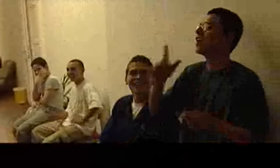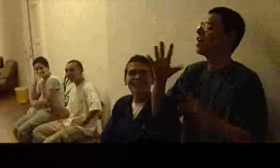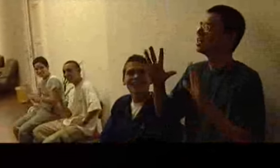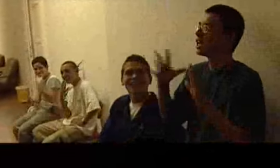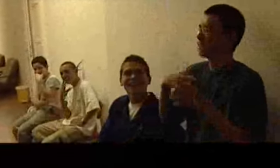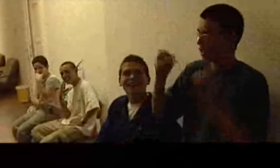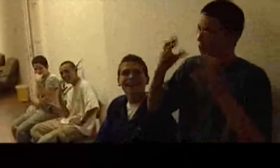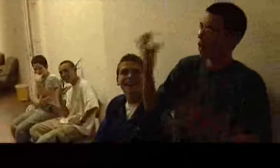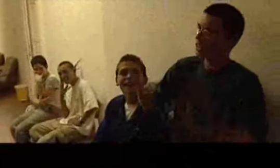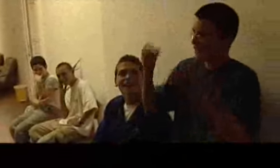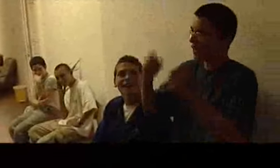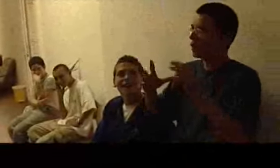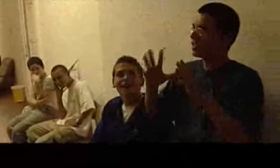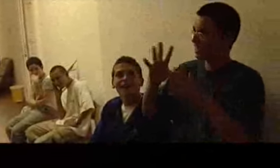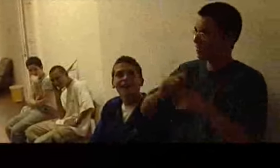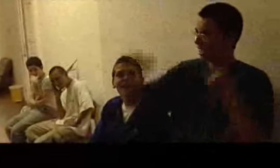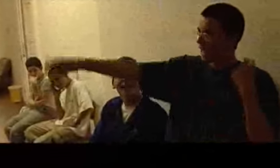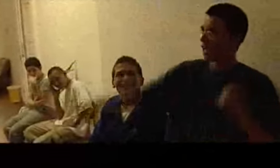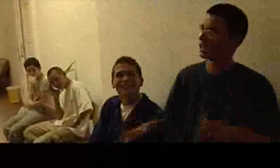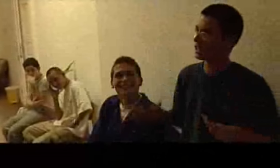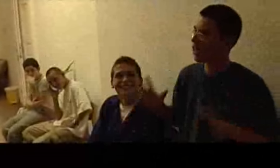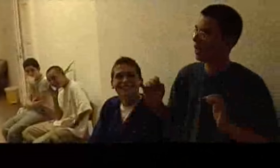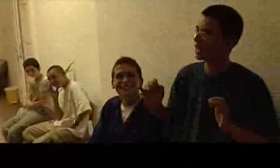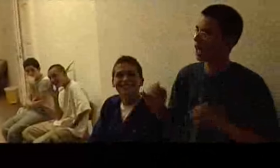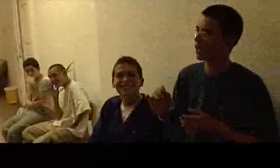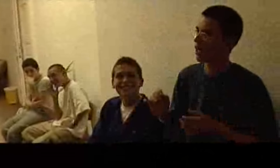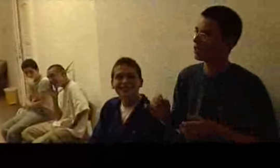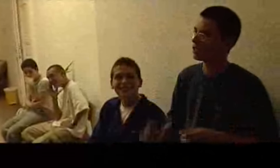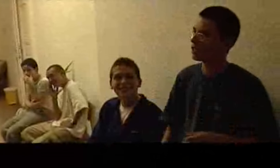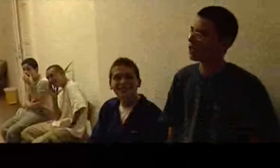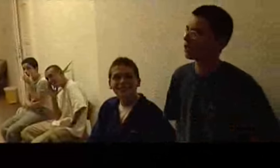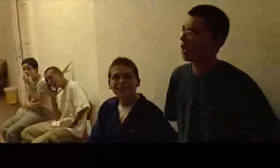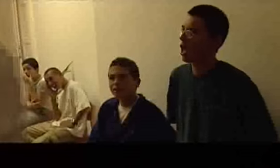Gyerek, ti mikor értettek, te 10 méter, 10 kilométer?